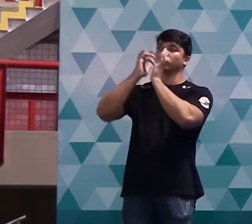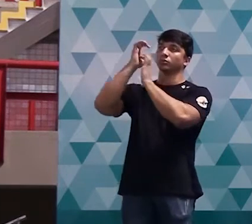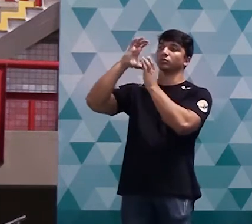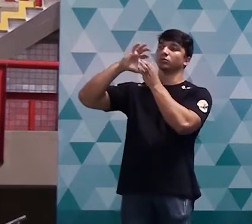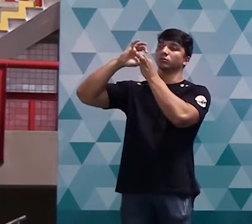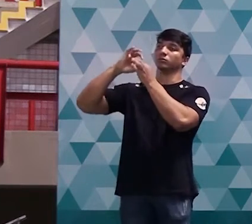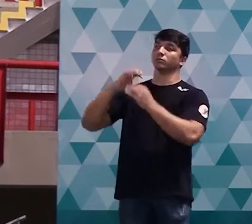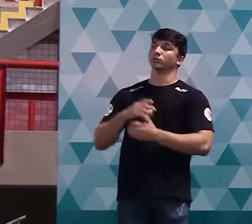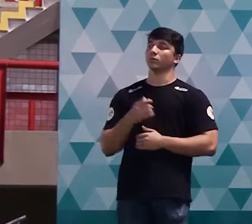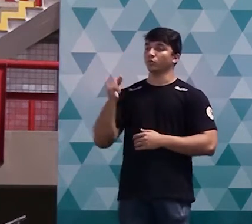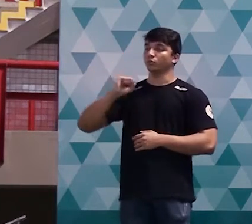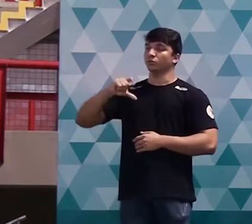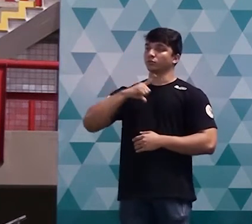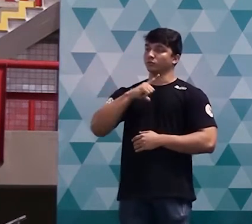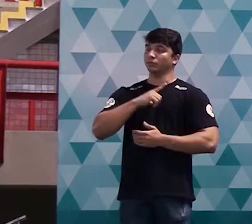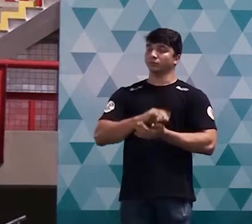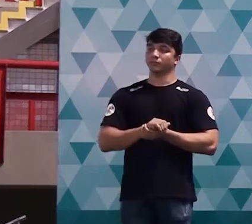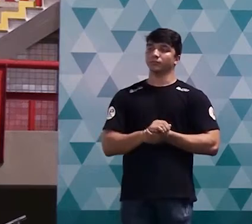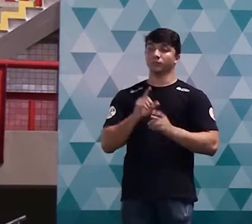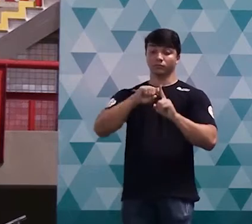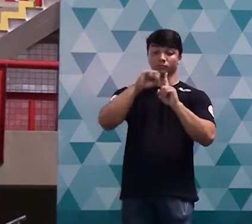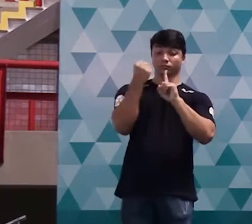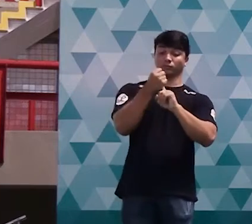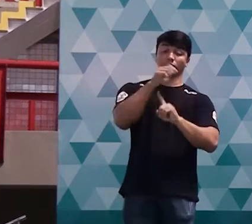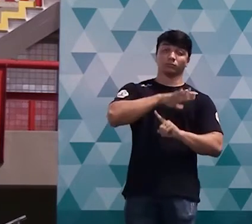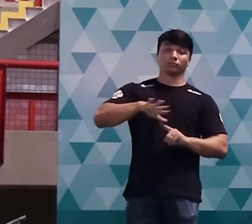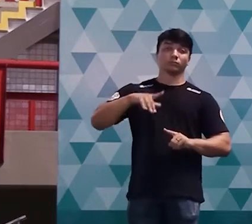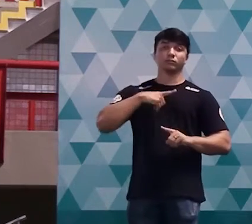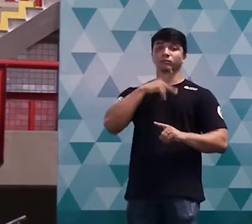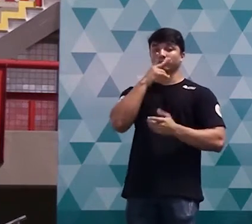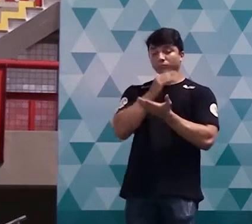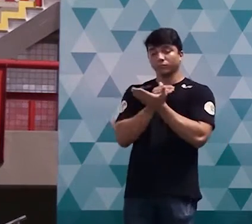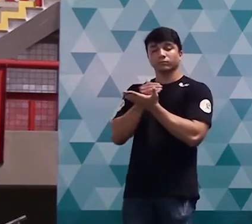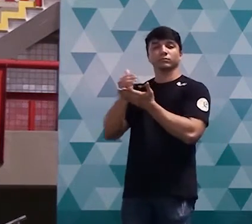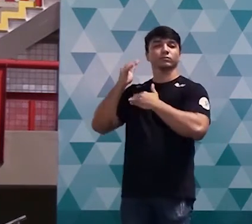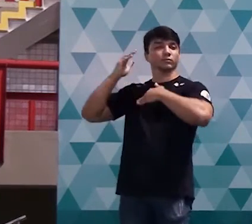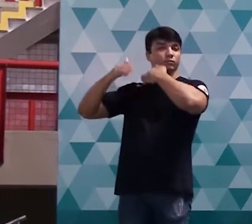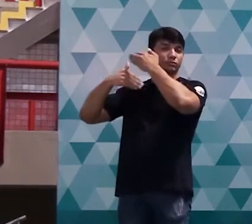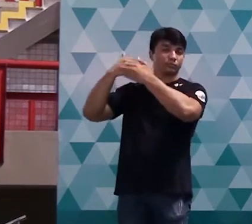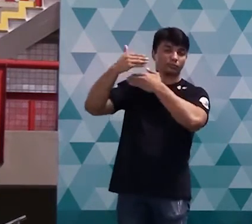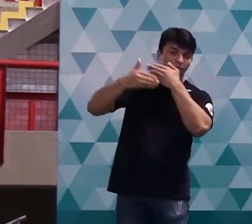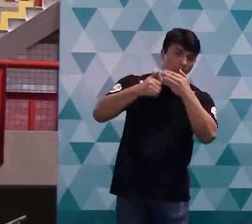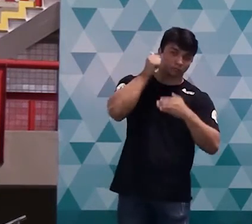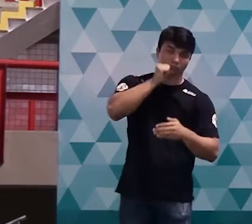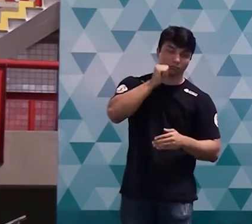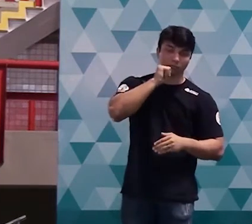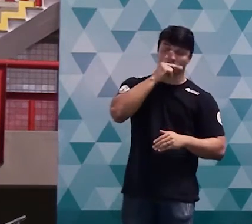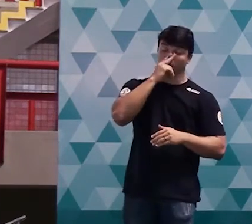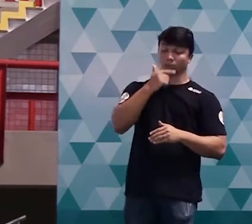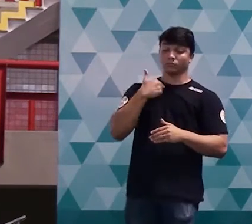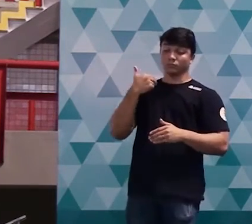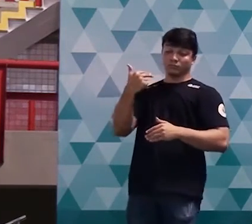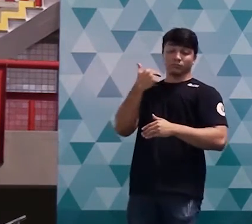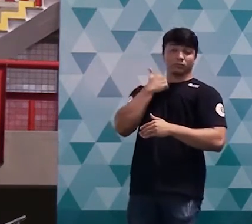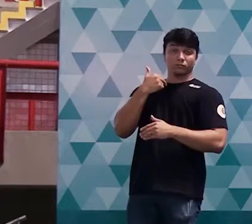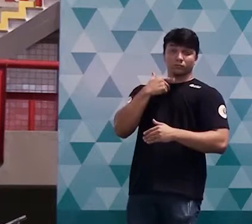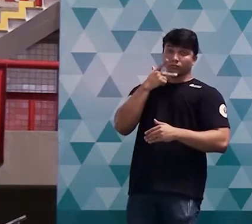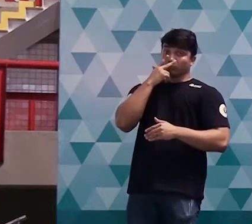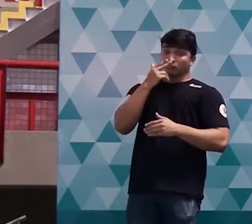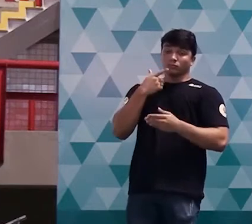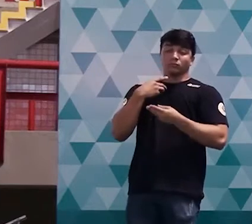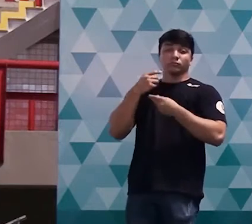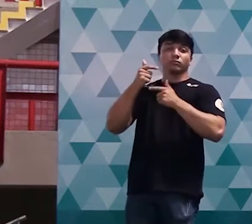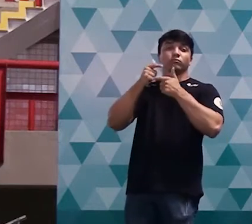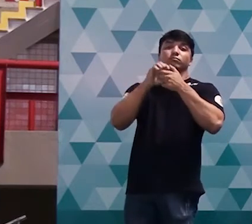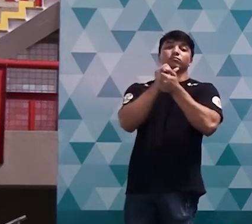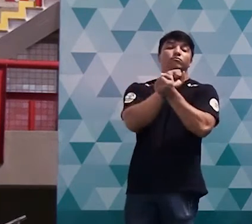protegida. Então, a nossa sociedade era uma sociedade patriarcal, onde as mulheres eram educadas para obedecer